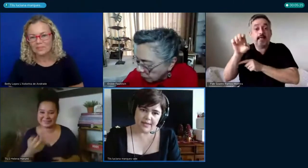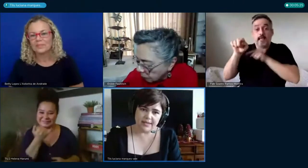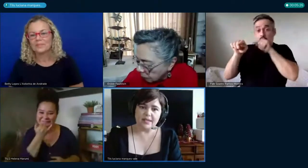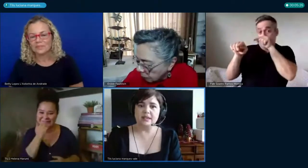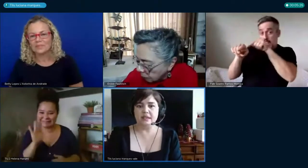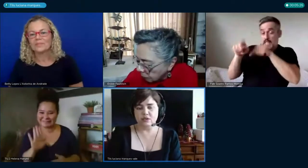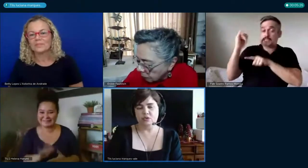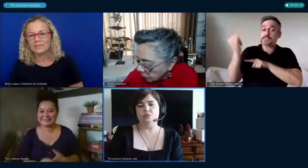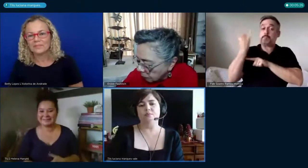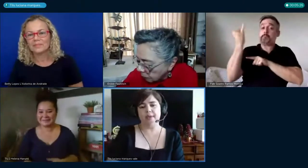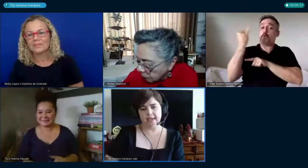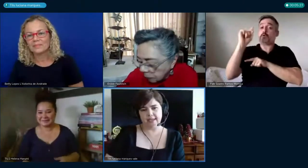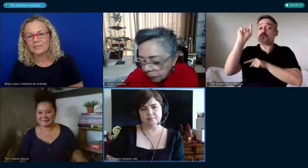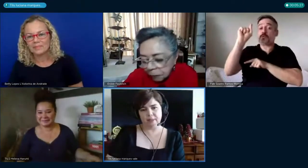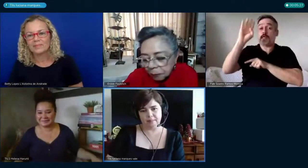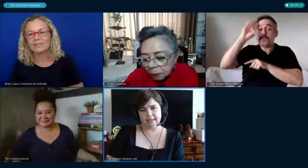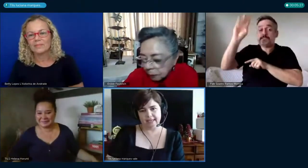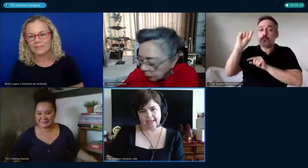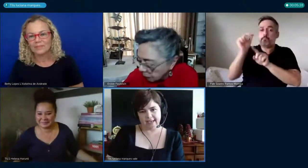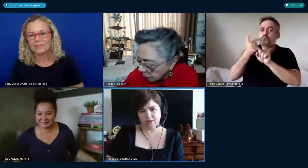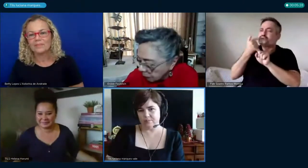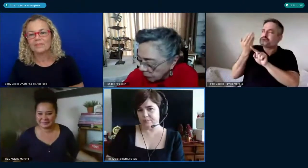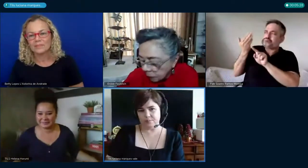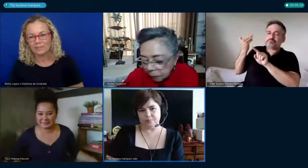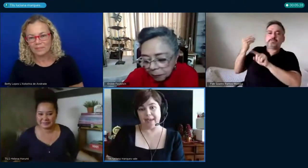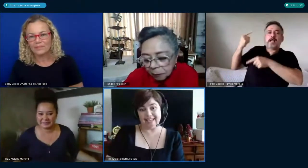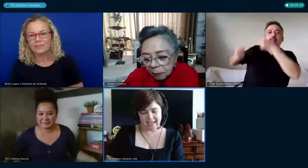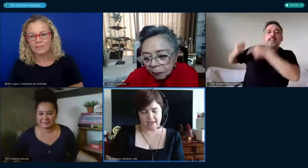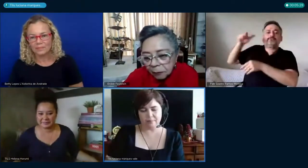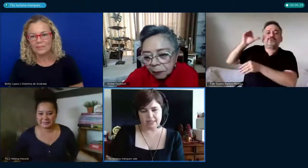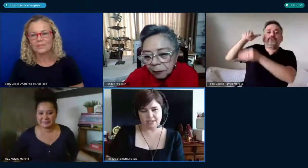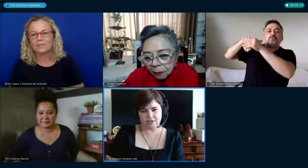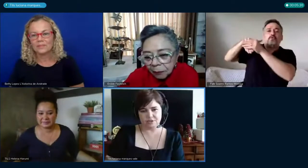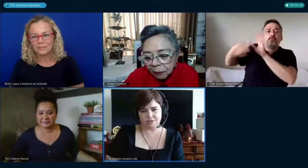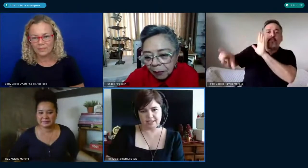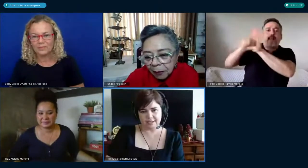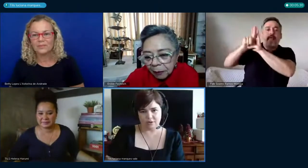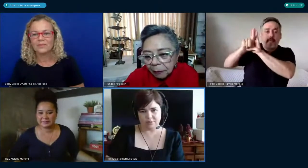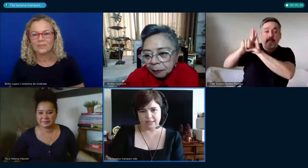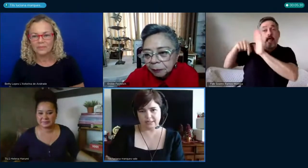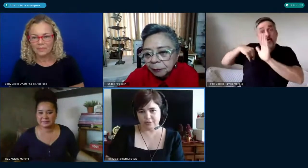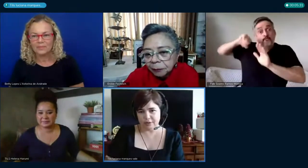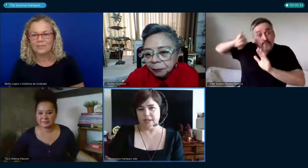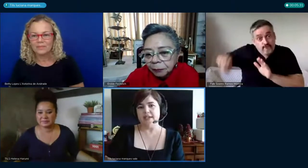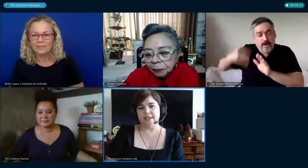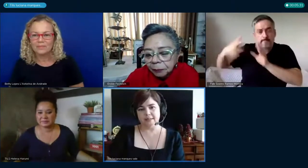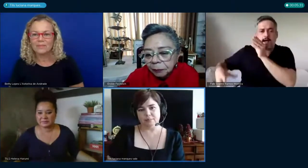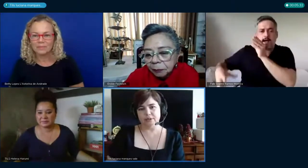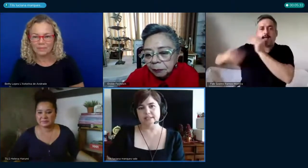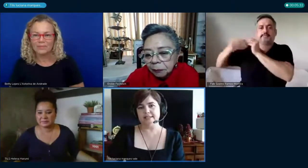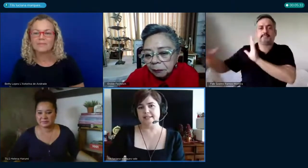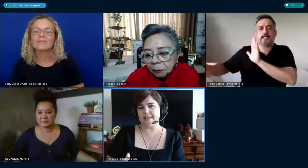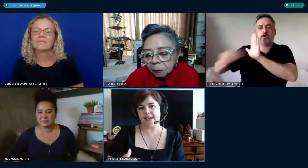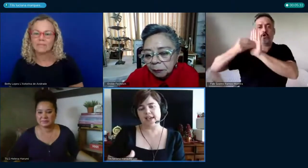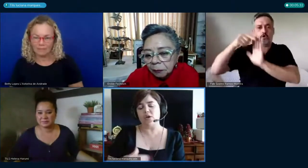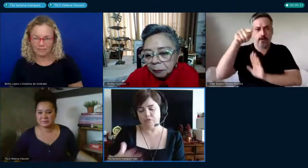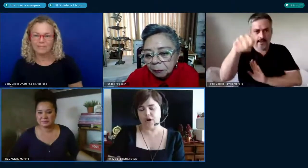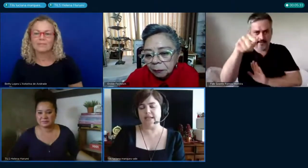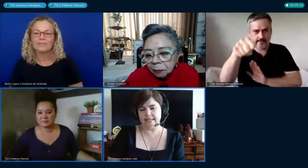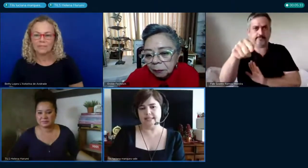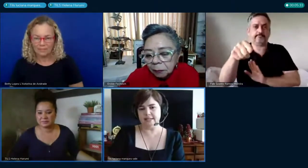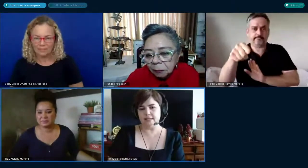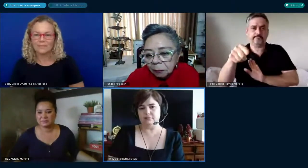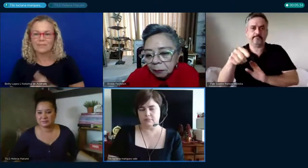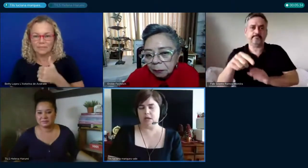a LBI e o PNE, Plano Nacional de Educação, perdeu, e depois eu